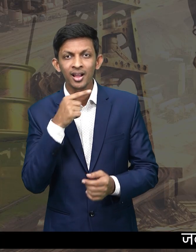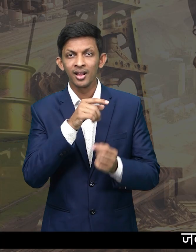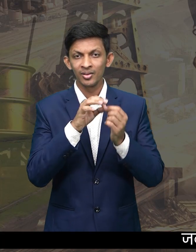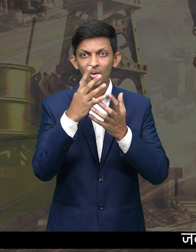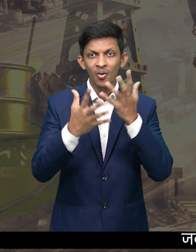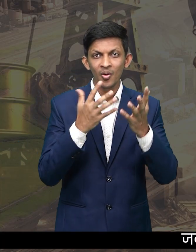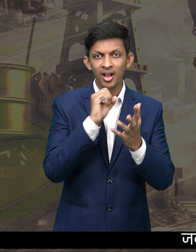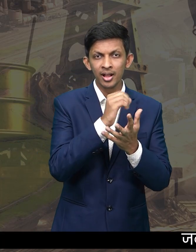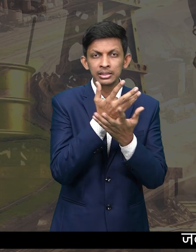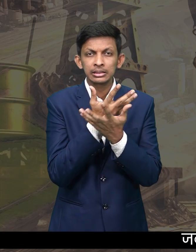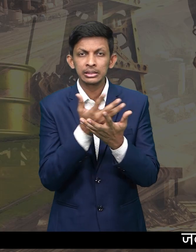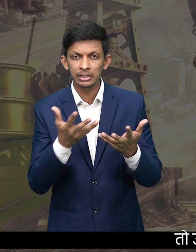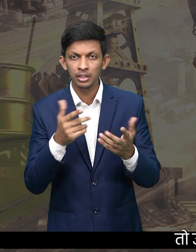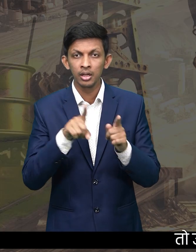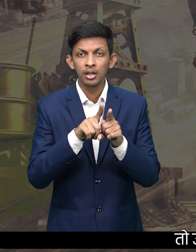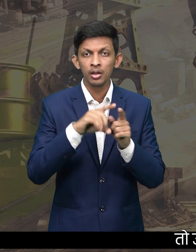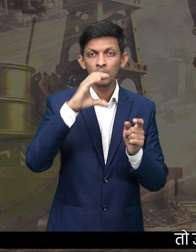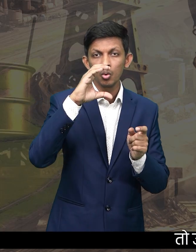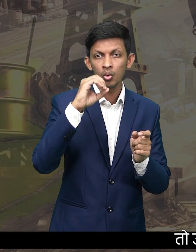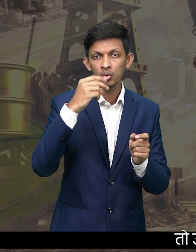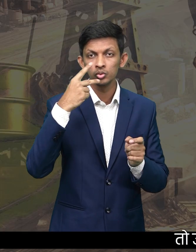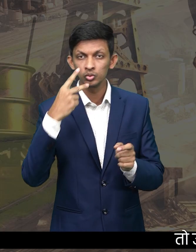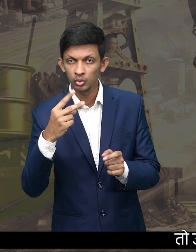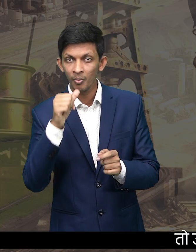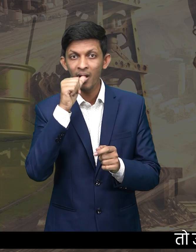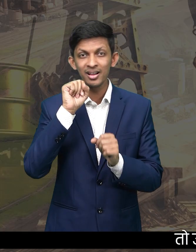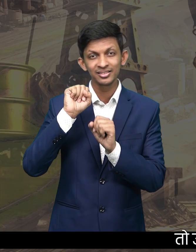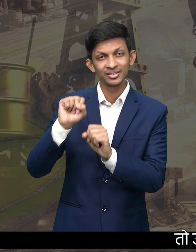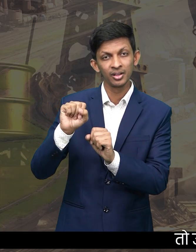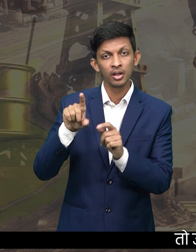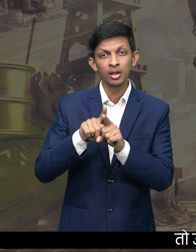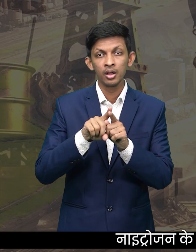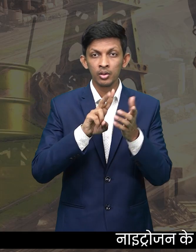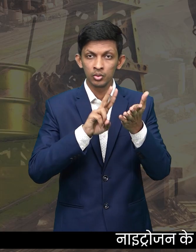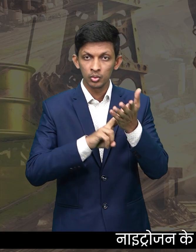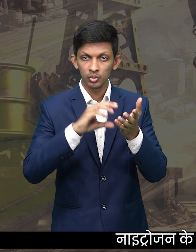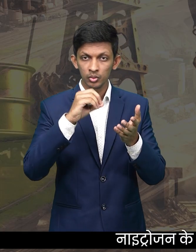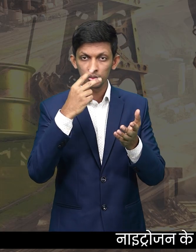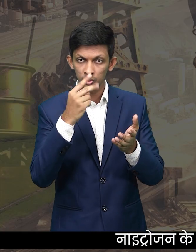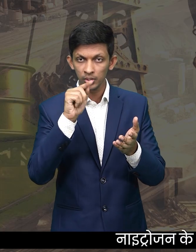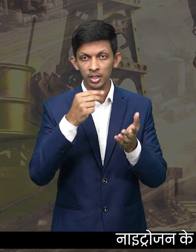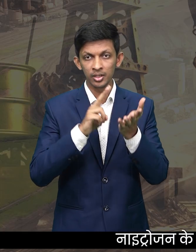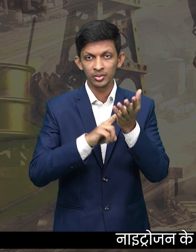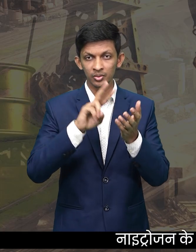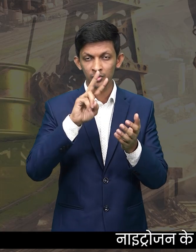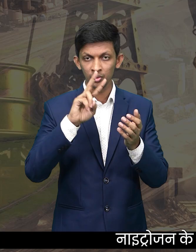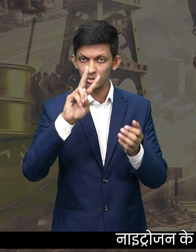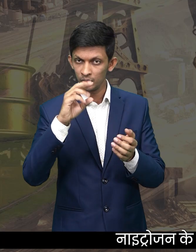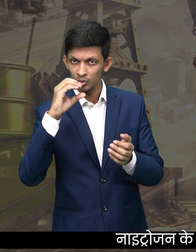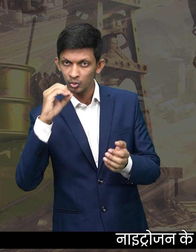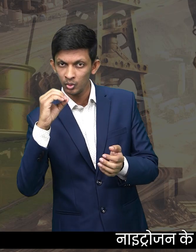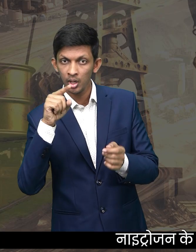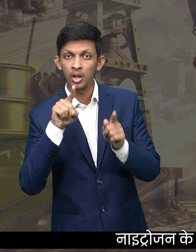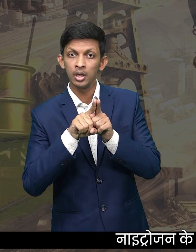जब जीवाश्म ईंधन जलाया जाता है तो उत्पाद कार्बन डाइऑक्साइड, पानी, नाइट्रोजन के ऑक्साइड और सल्फर